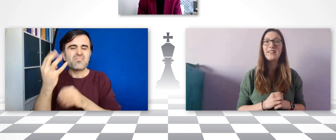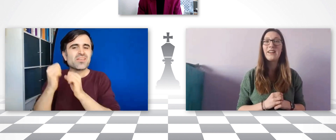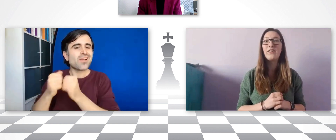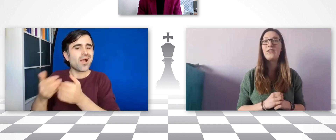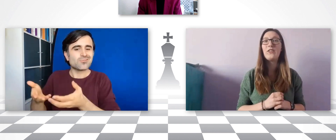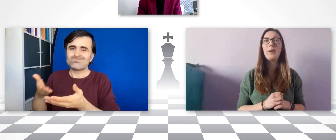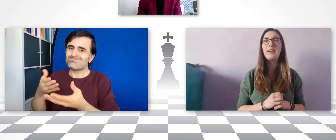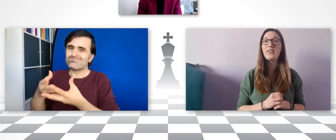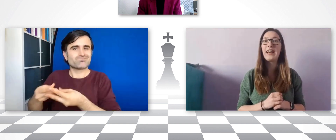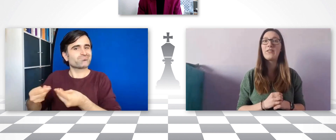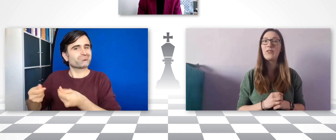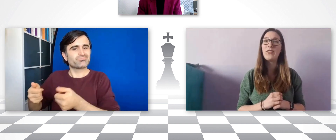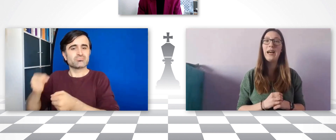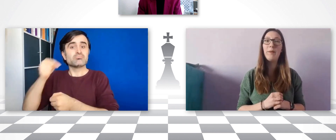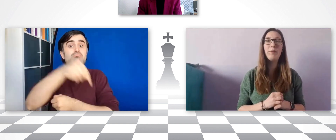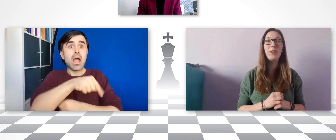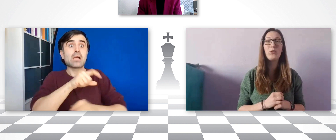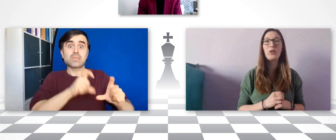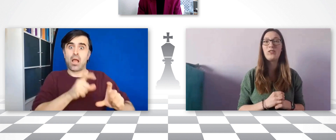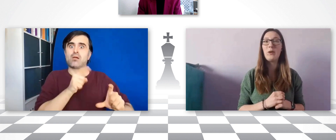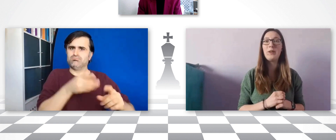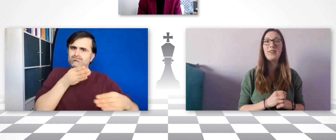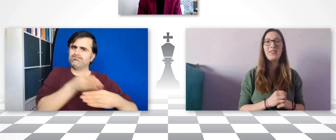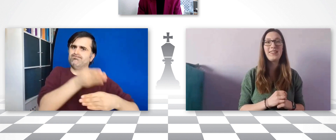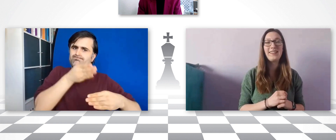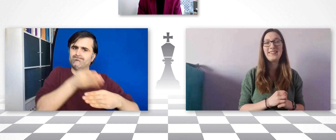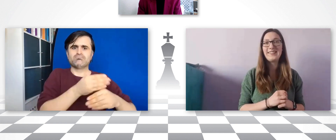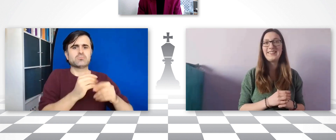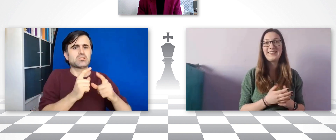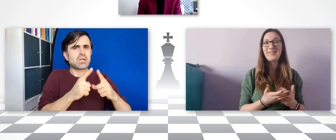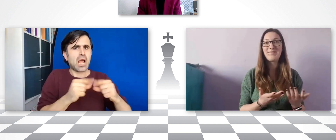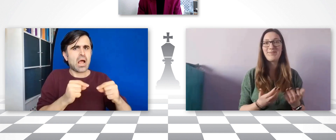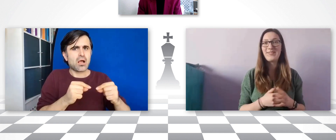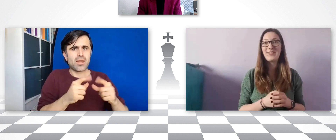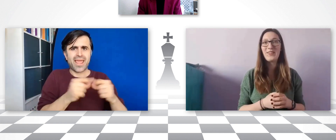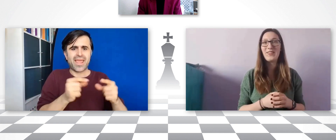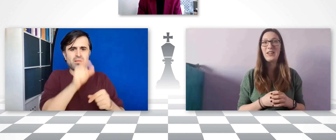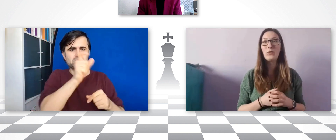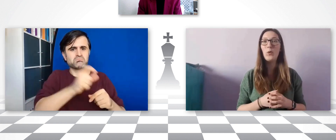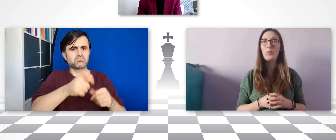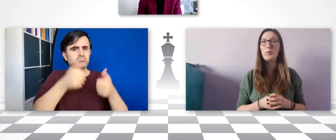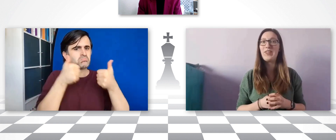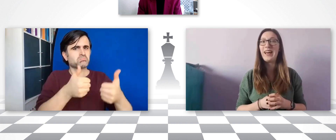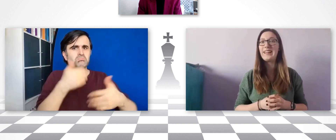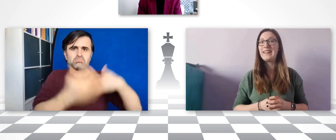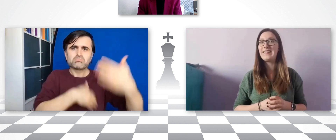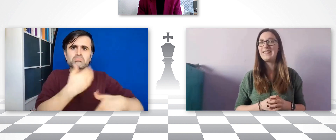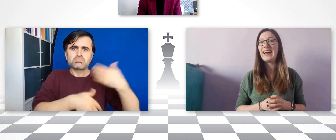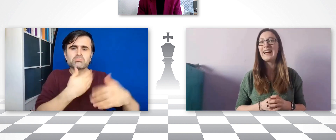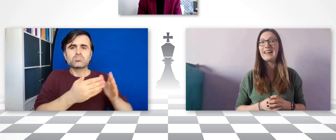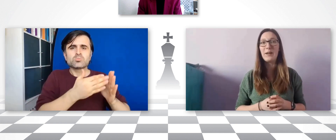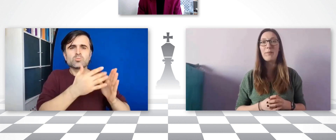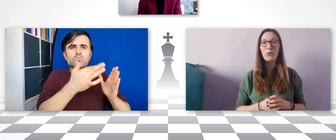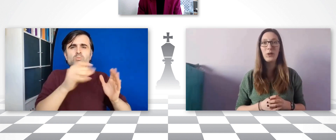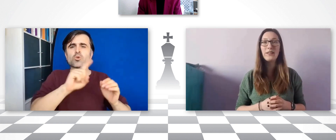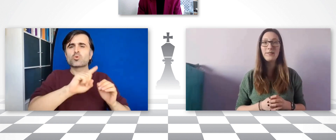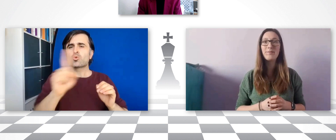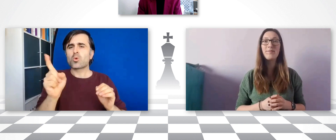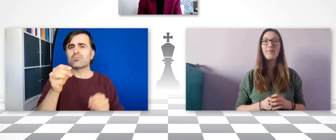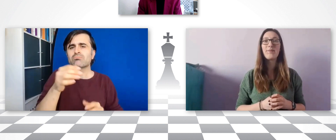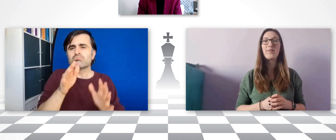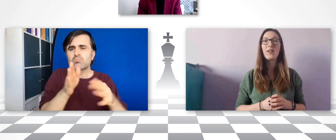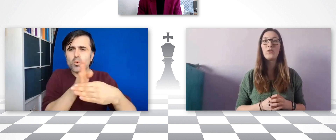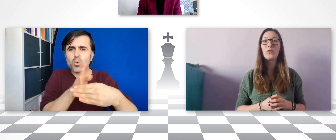later het dammen en de schaak wel samen, maar toch het dammen dat hield op te bestaan en de schaken ging maar door.